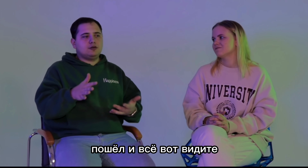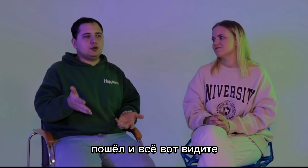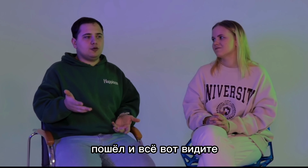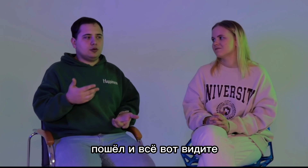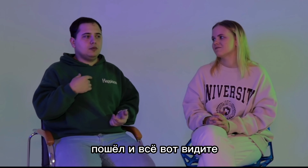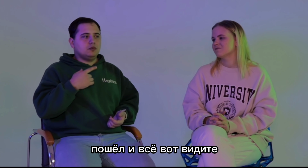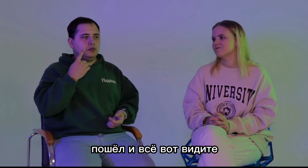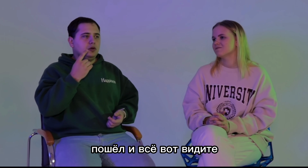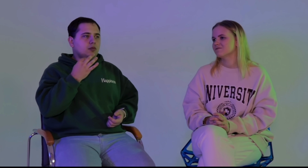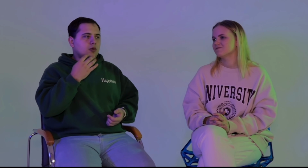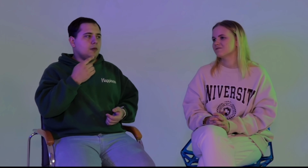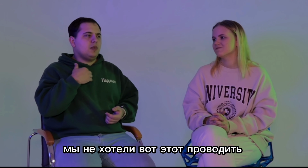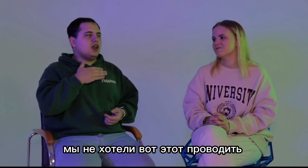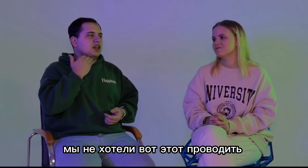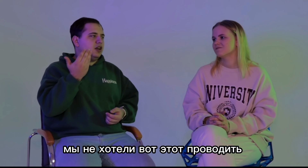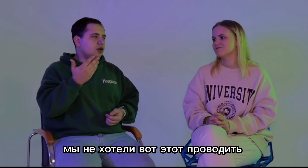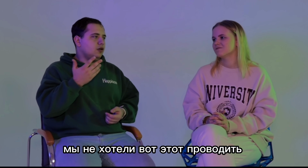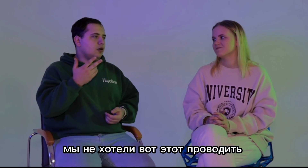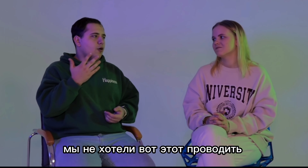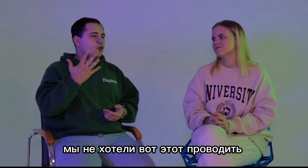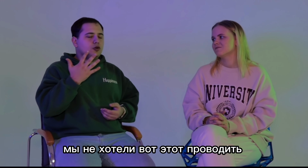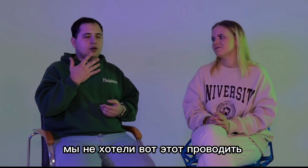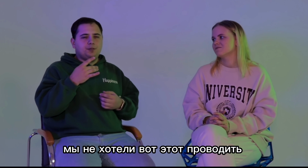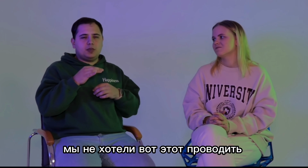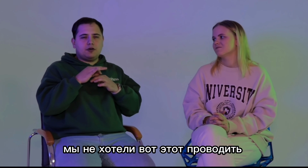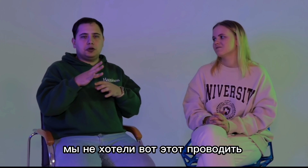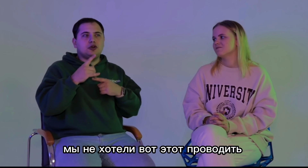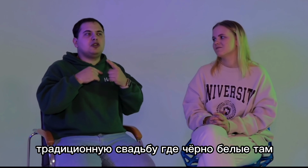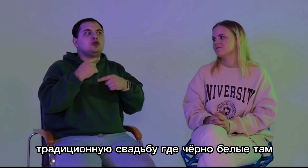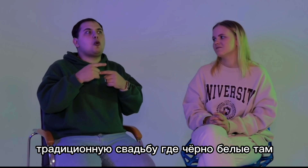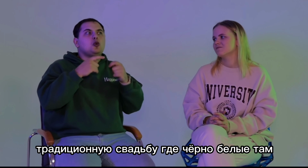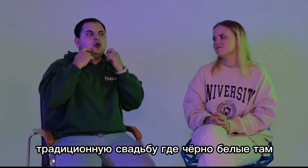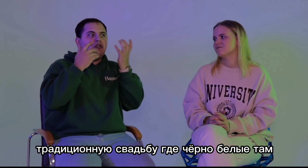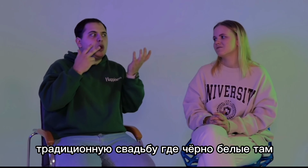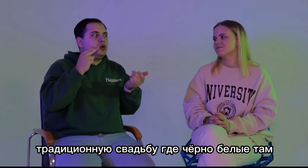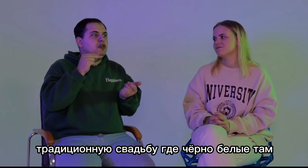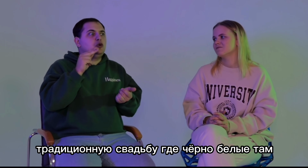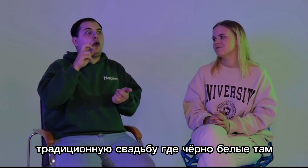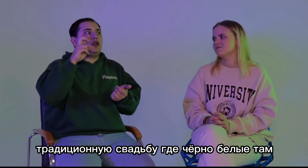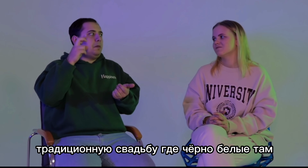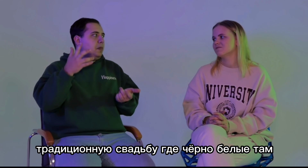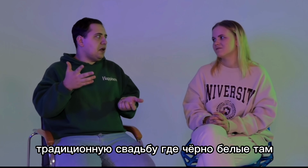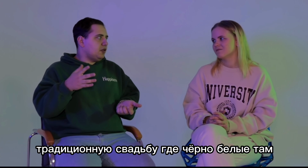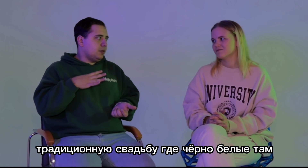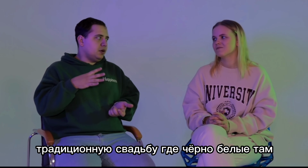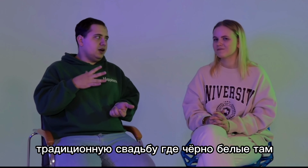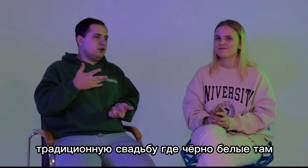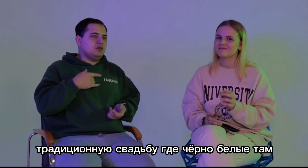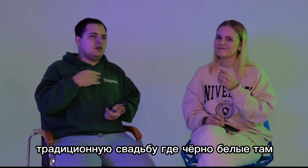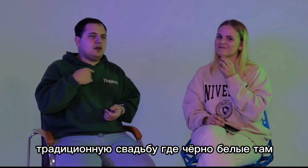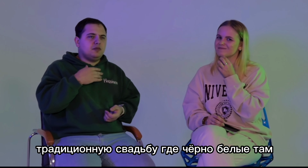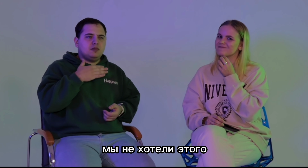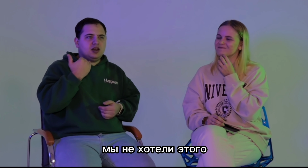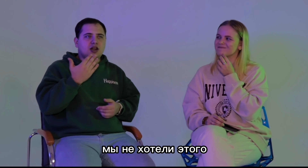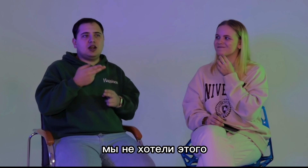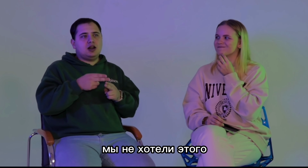все. Мы не хотели куда проводить традиционную бать, где черно-белые были. Нам, мы не хотели